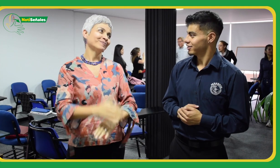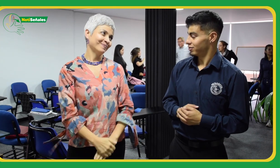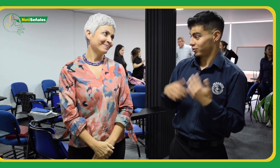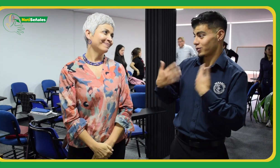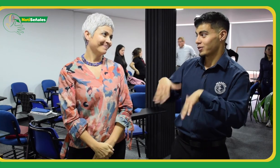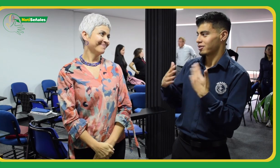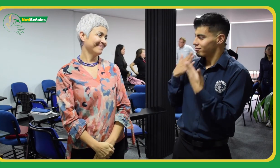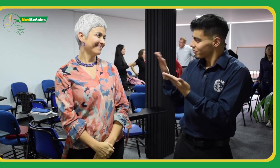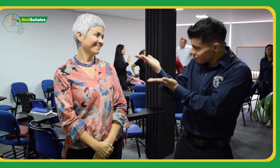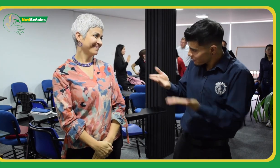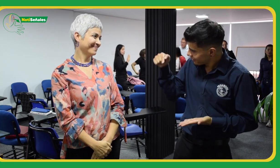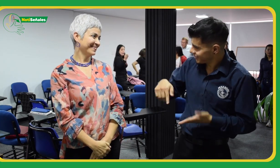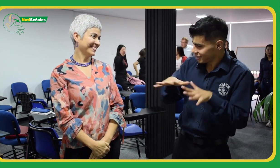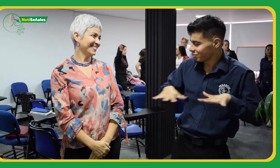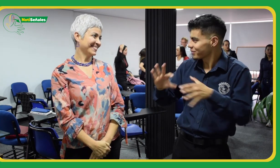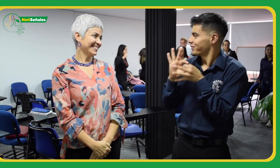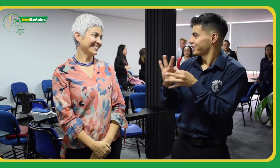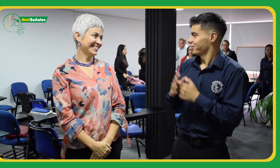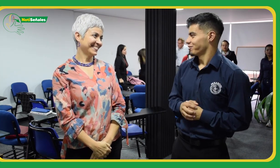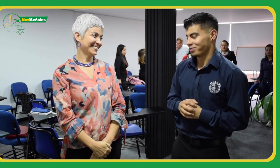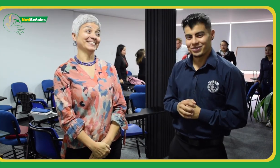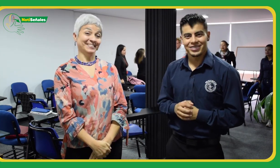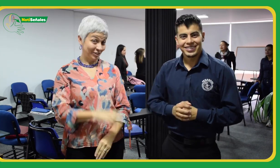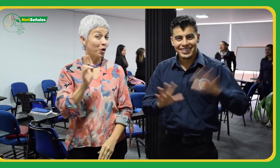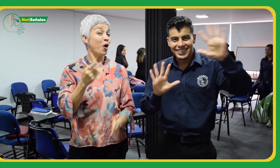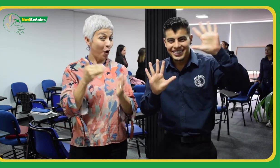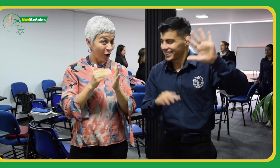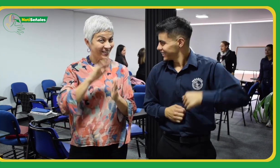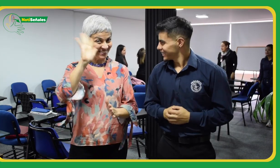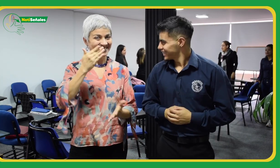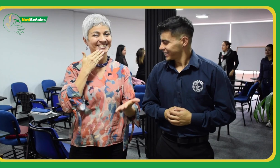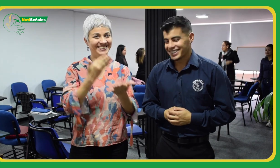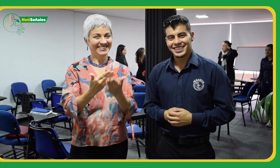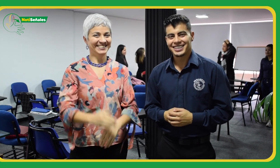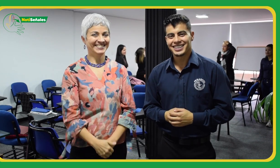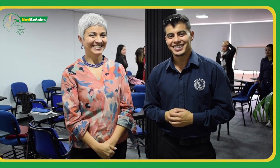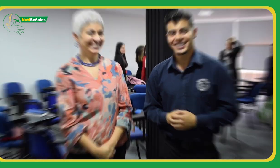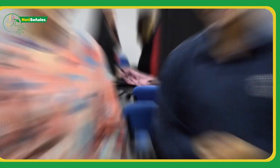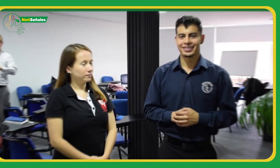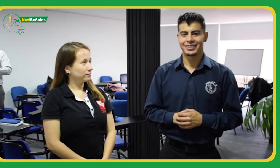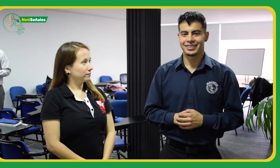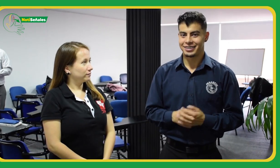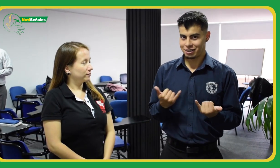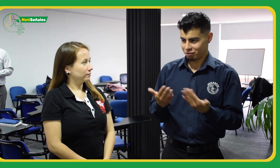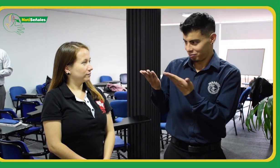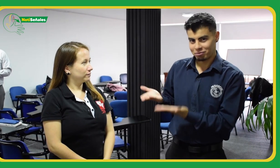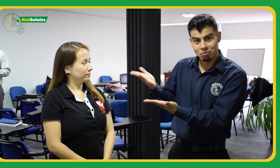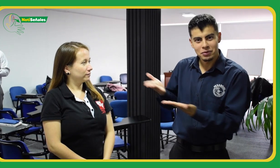Guau Muchas gracias y bienvenida aquí a este espacio de fenascol chao ya nos veamos otra vez chao Gracias Ahora doy la bienvenida